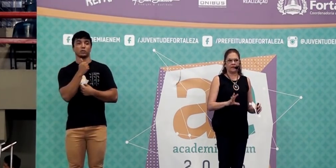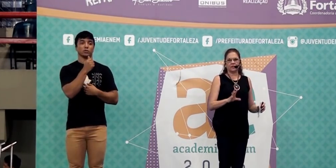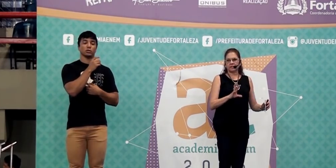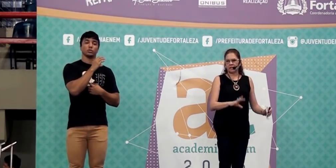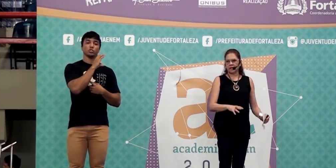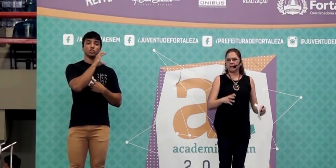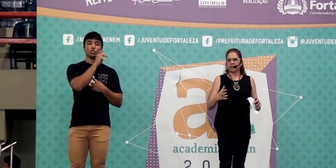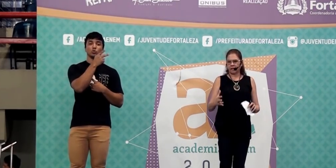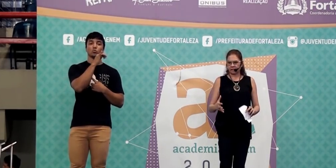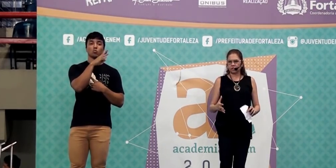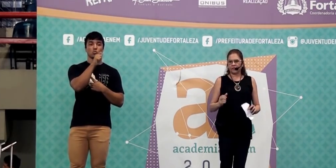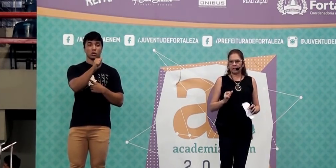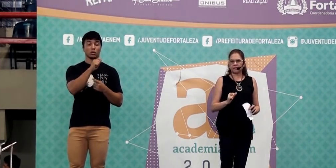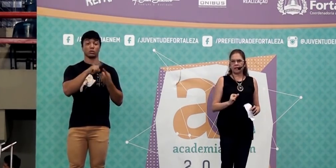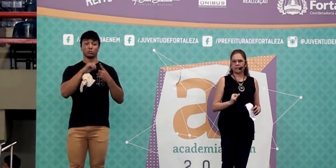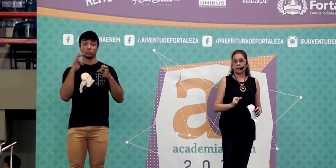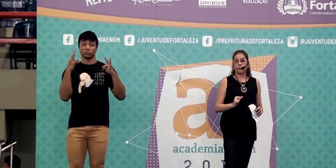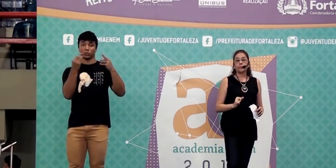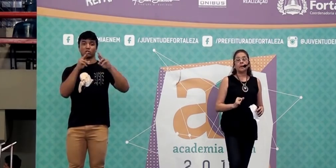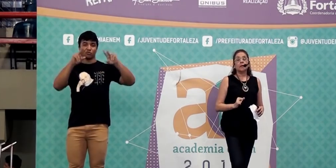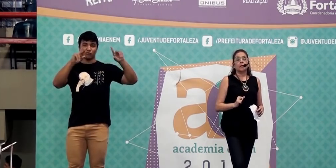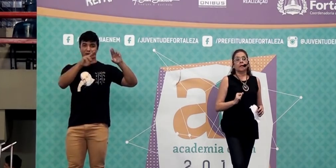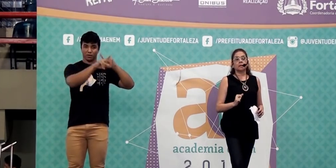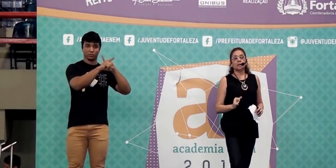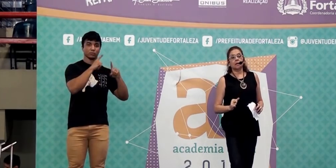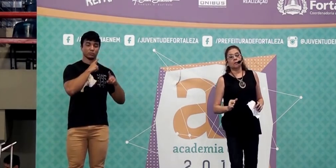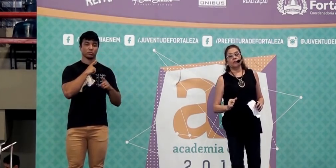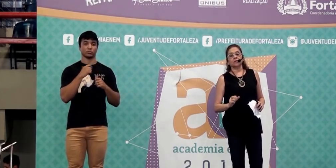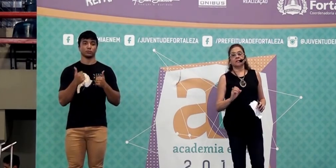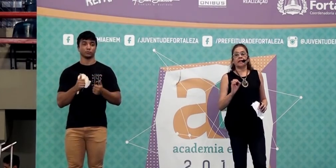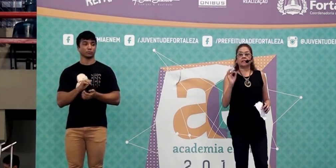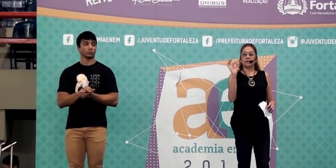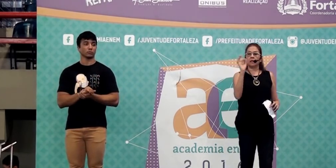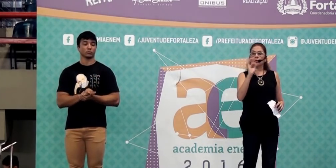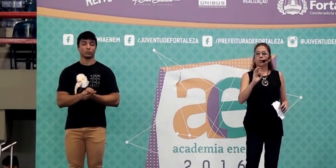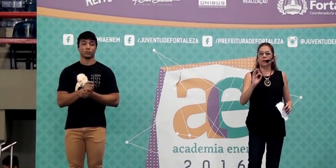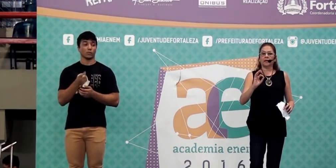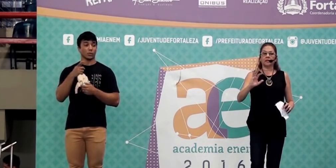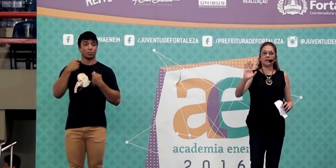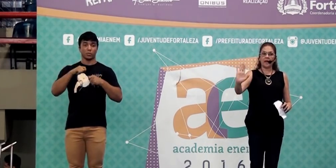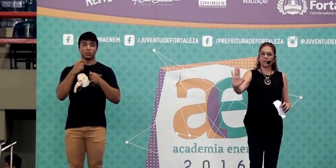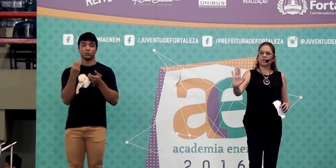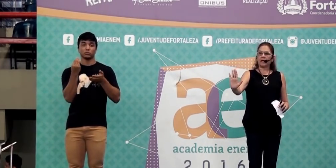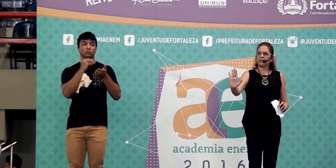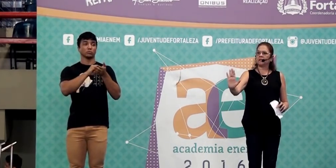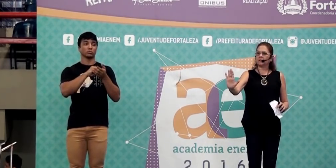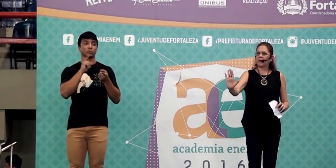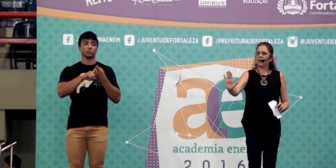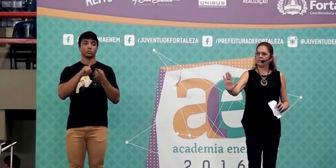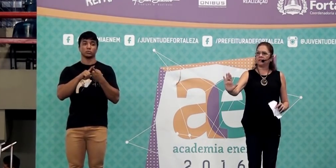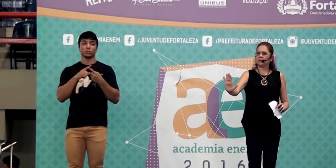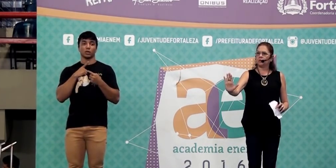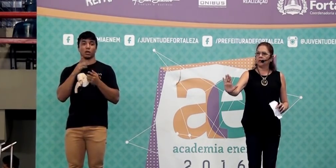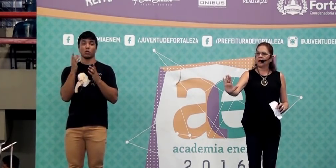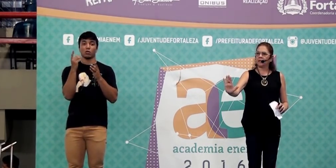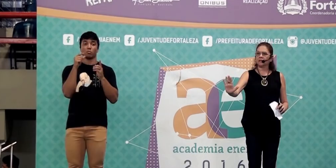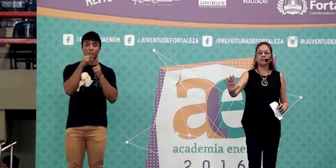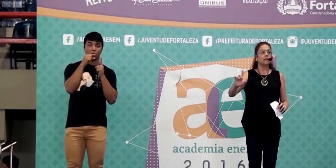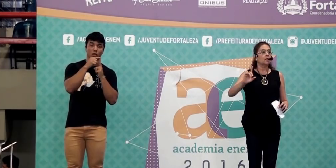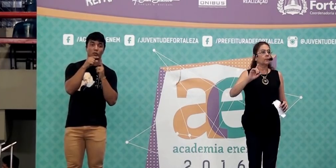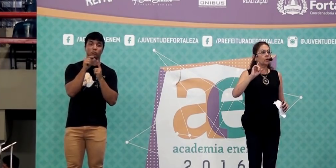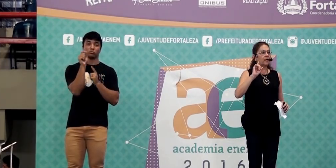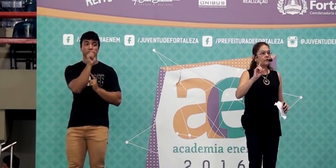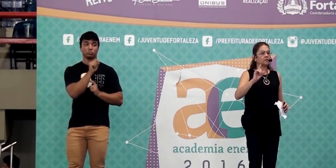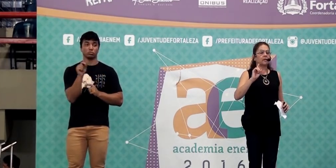A palavra zika tem essa diferenciação. Então, você circula e deixa essas palavras